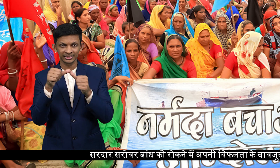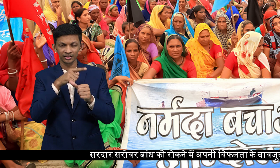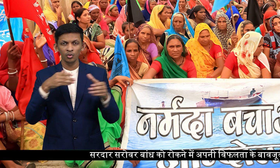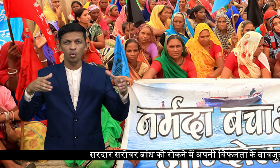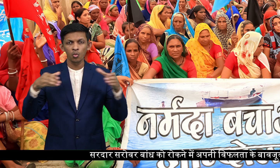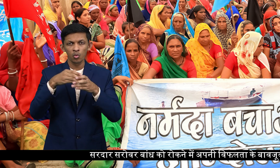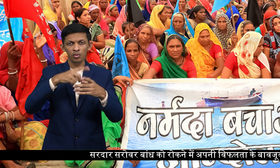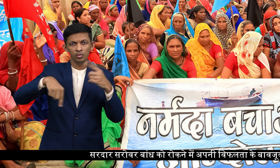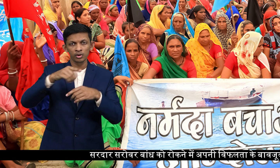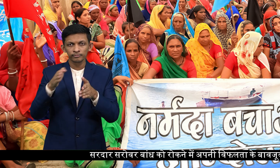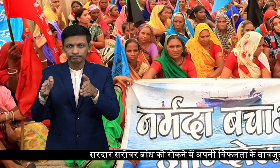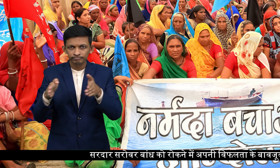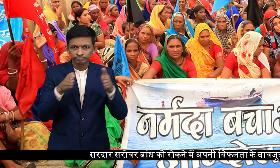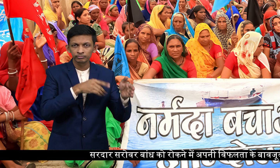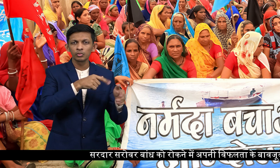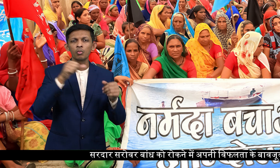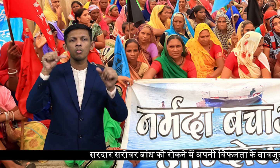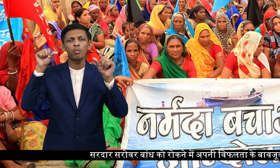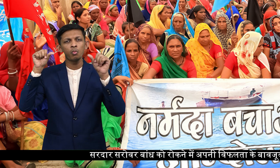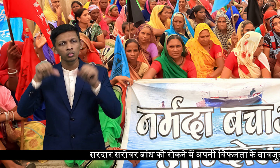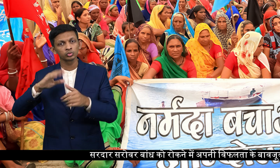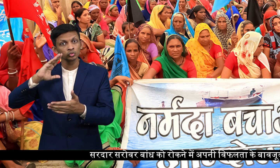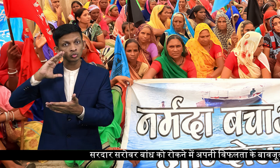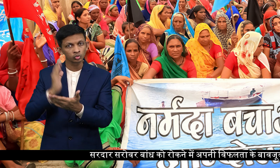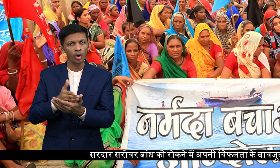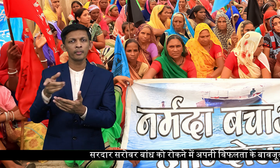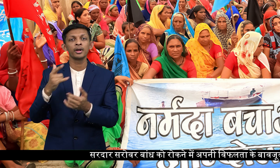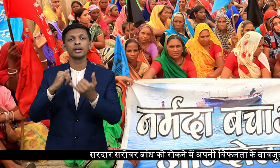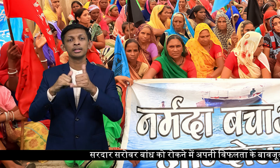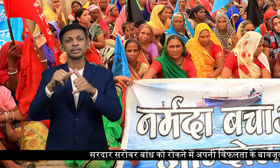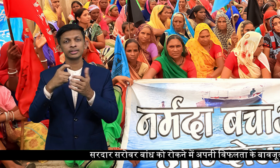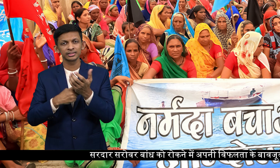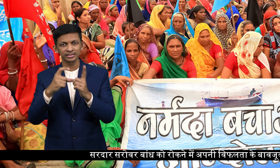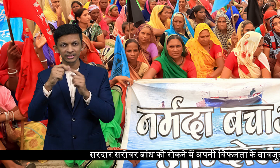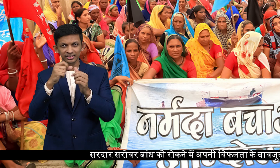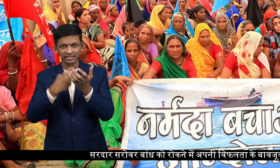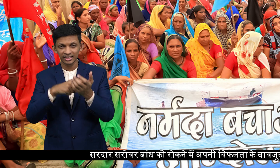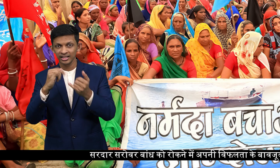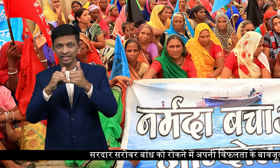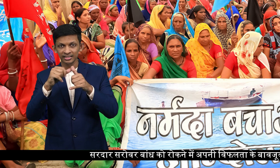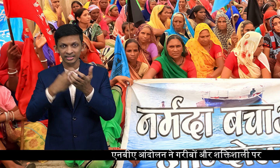सरदार सरोवर बांध को रोकने में अपनी विफलता के बावजूद